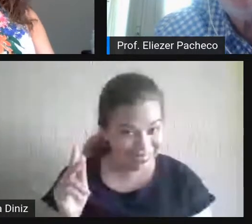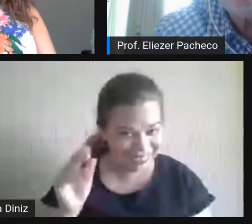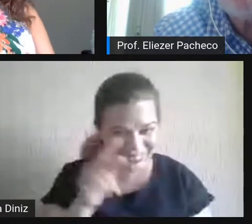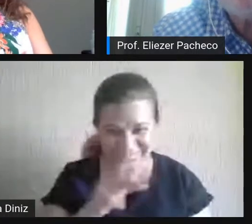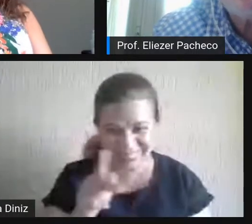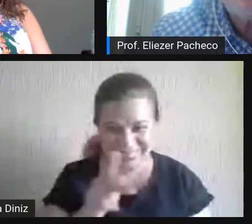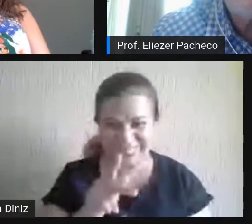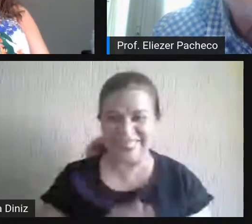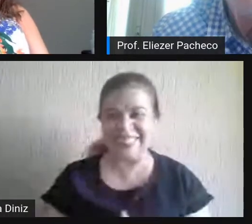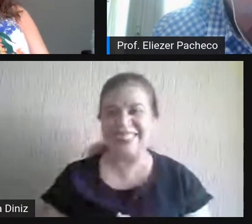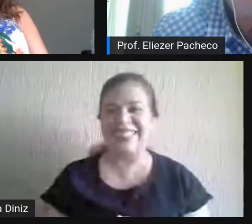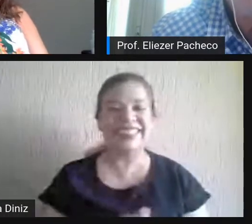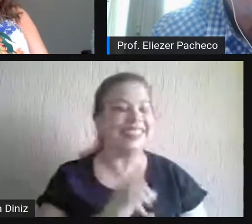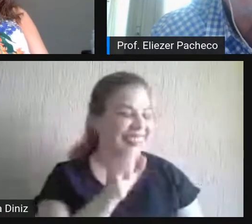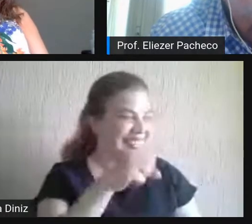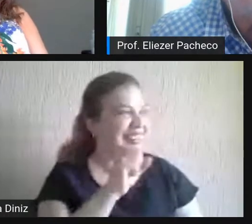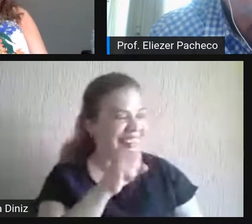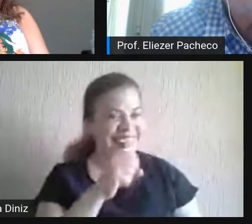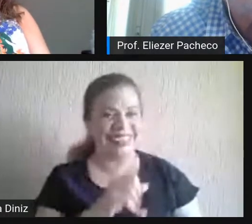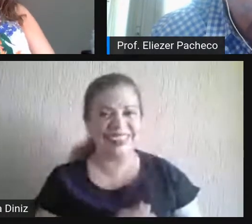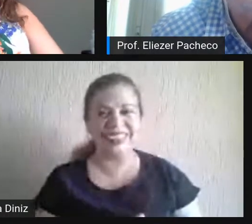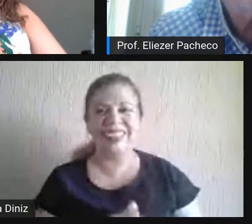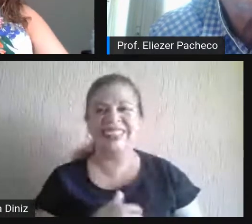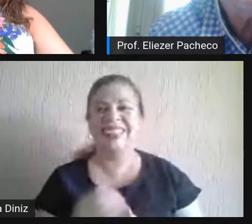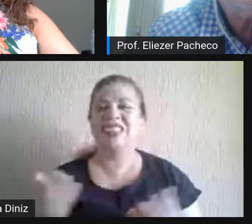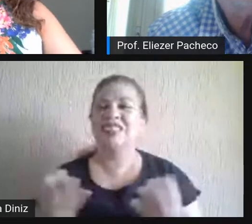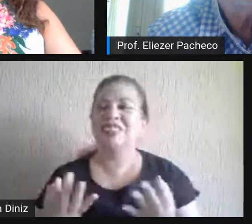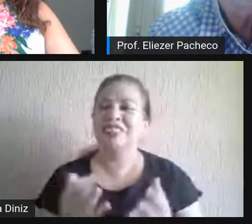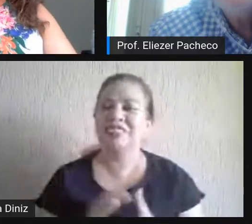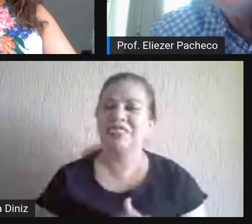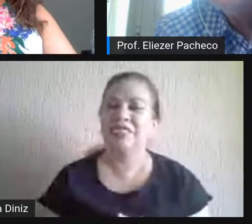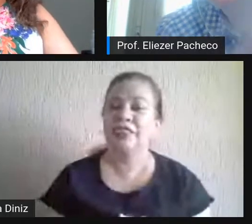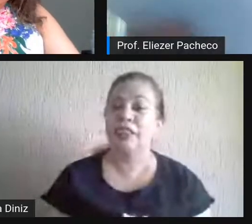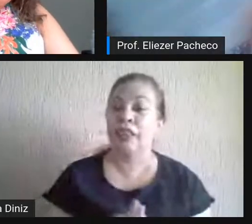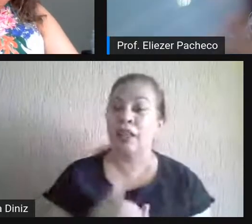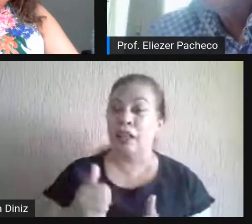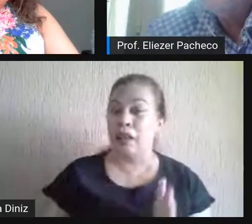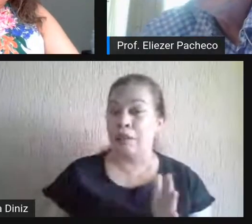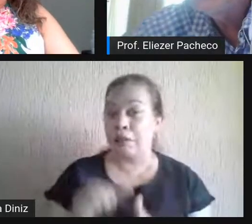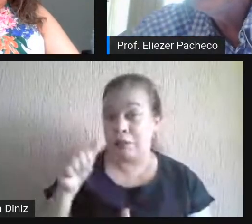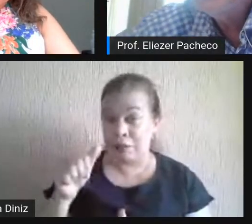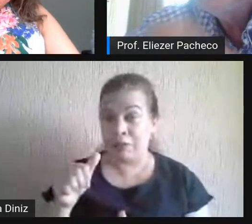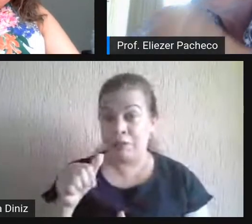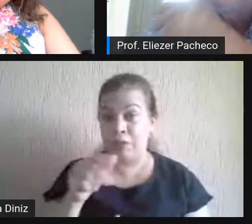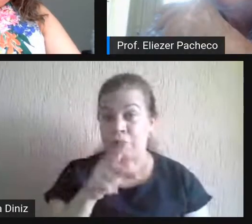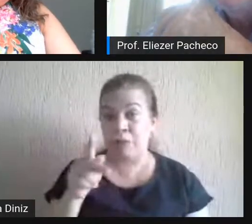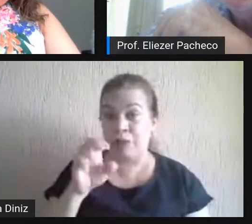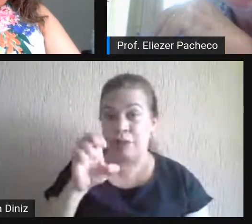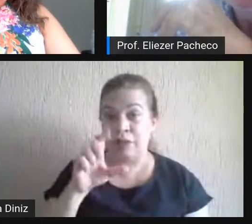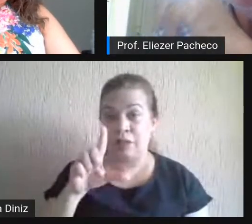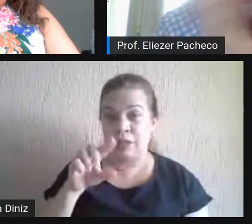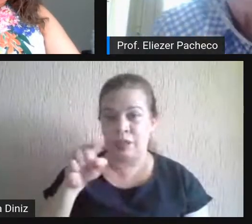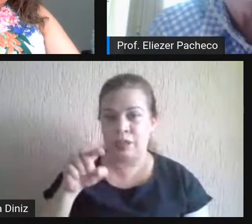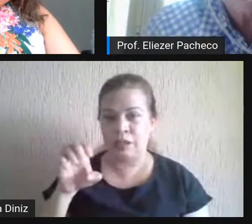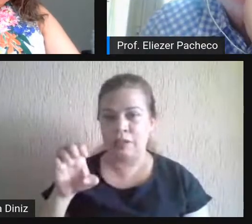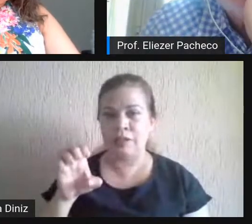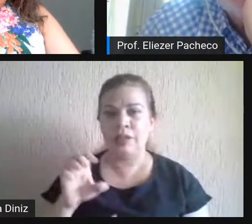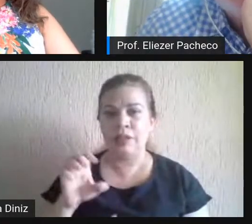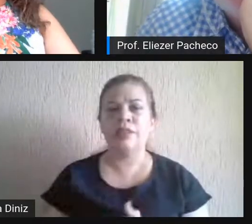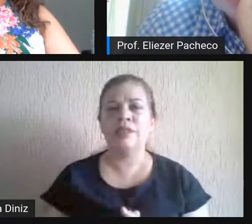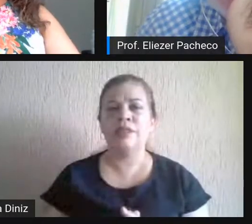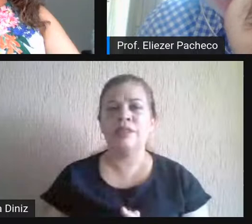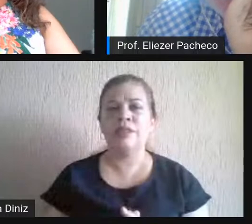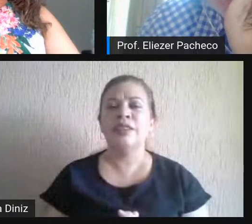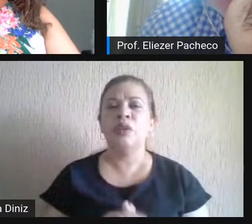Sim. Perfeito, maravilha. Então, veja só. A primeira, da professora Elza Ferreira, ela pergunta o seguinte. Em que medida